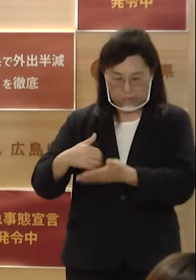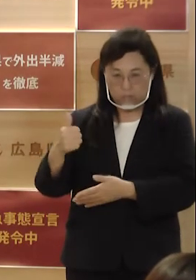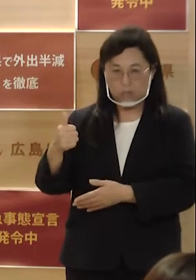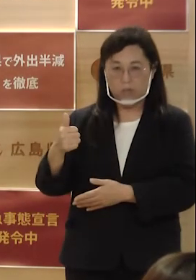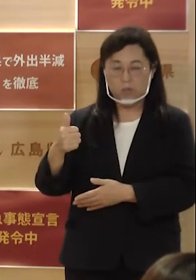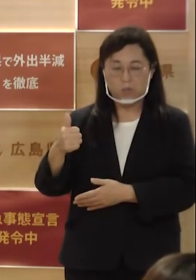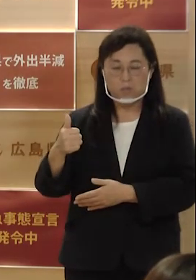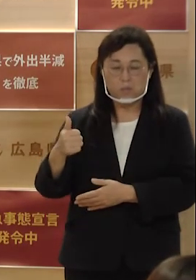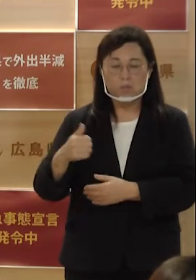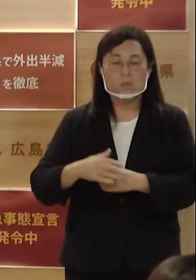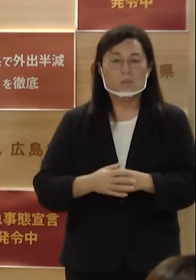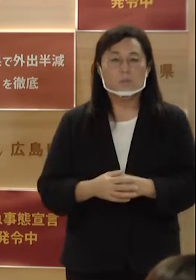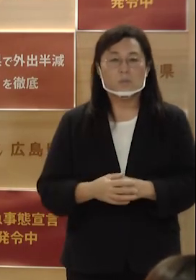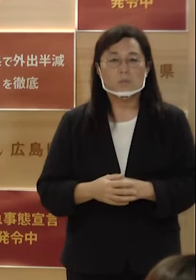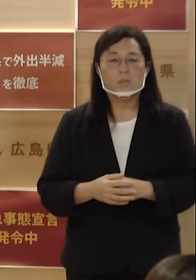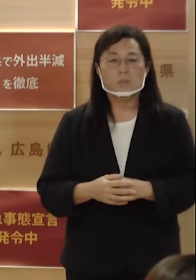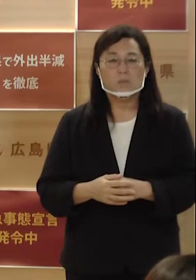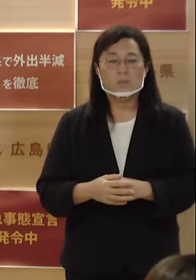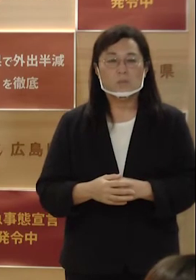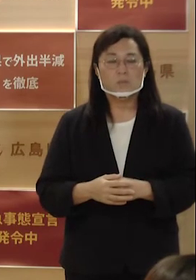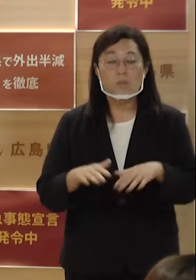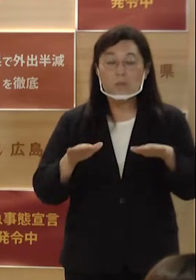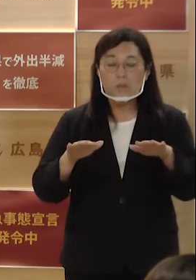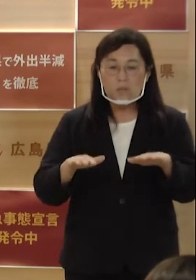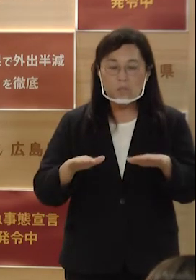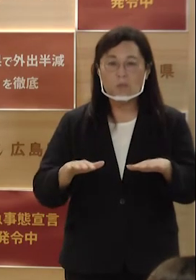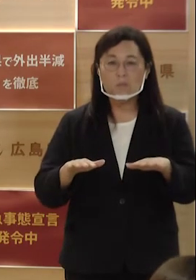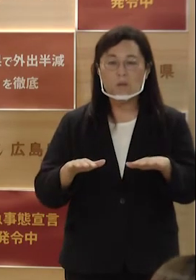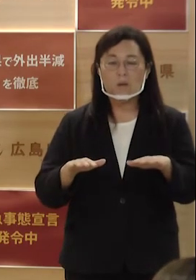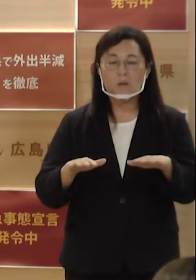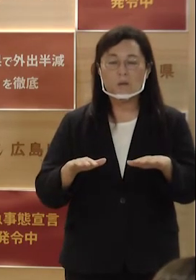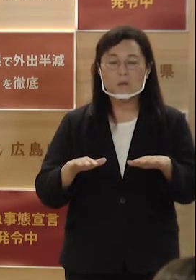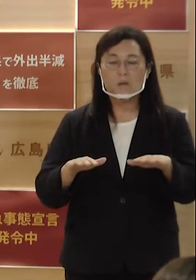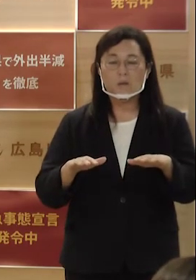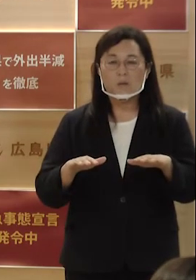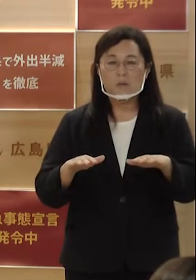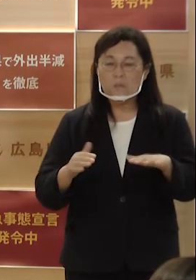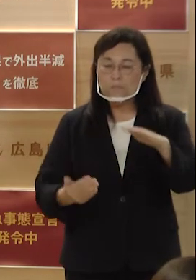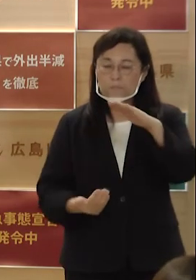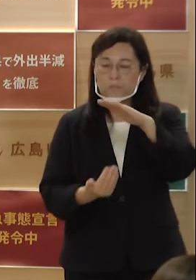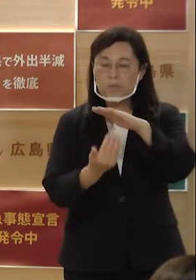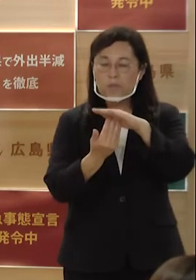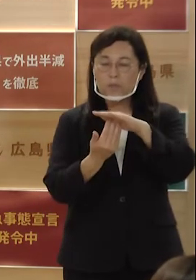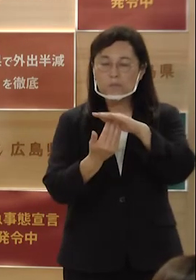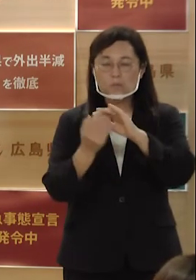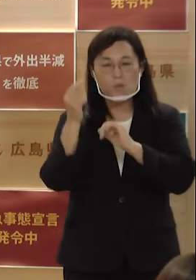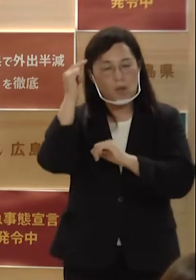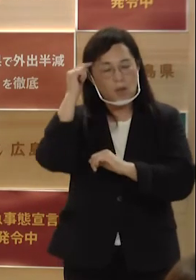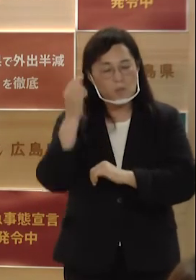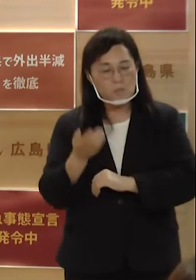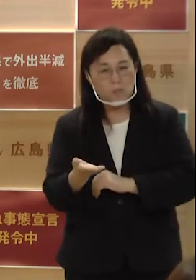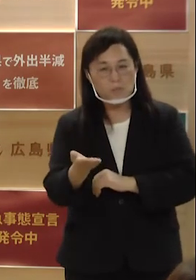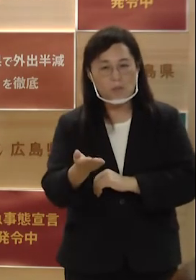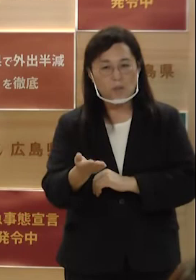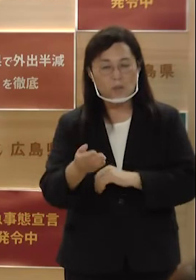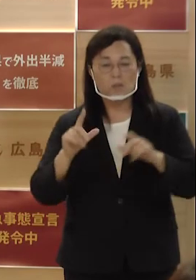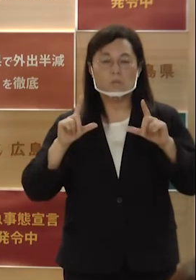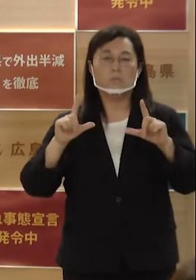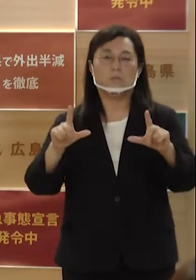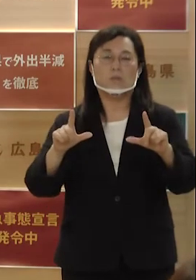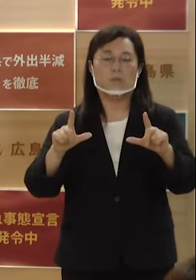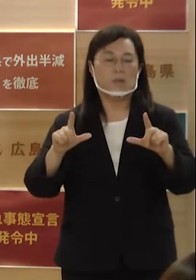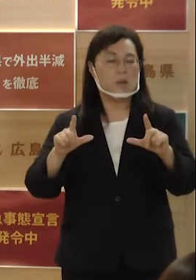ふうなご発言でしたので、もうピークは今迎えたというふうなご認識でよろしいでしょうか。 いや、それはまだわかりません